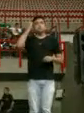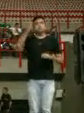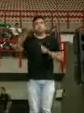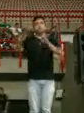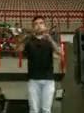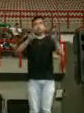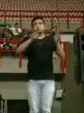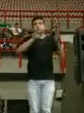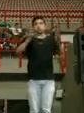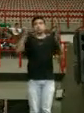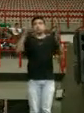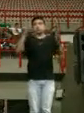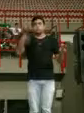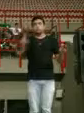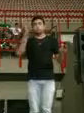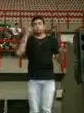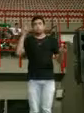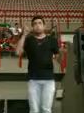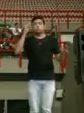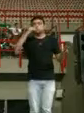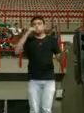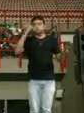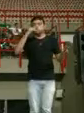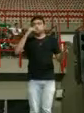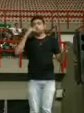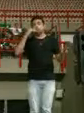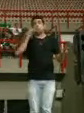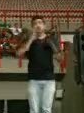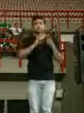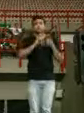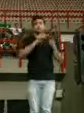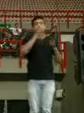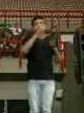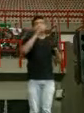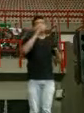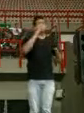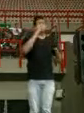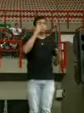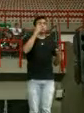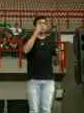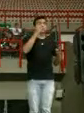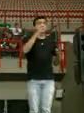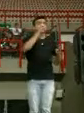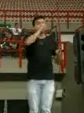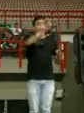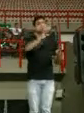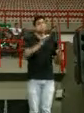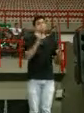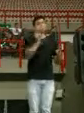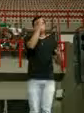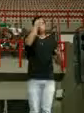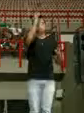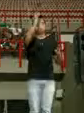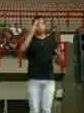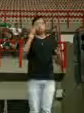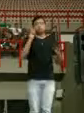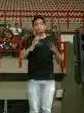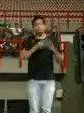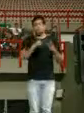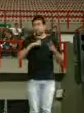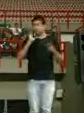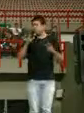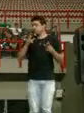um som fraco, pequena intensidade, de um som forte, grande intensidade. Em um